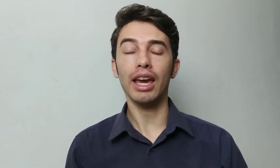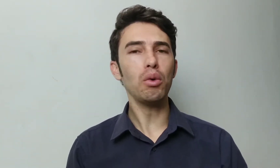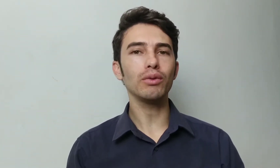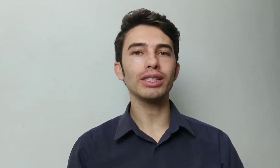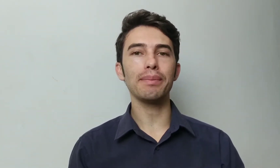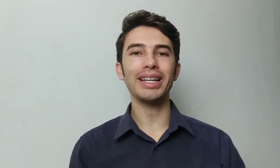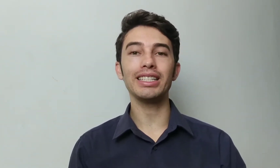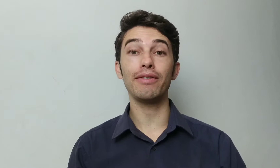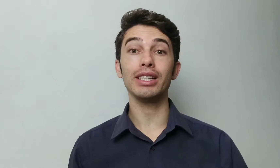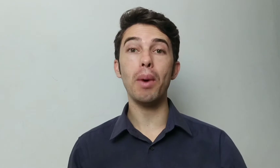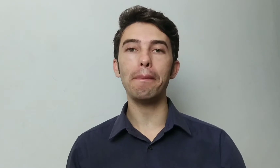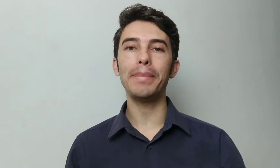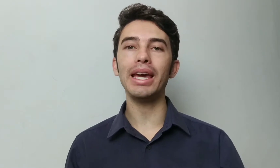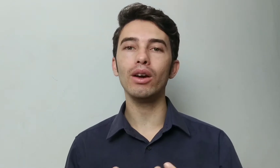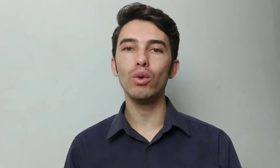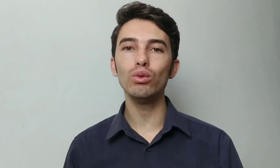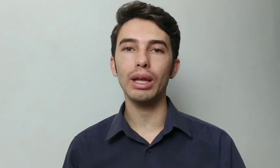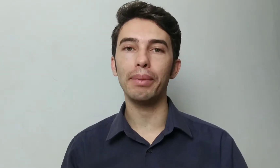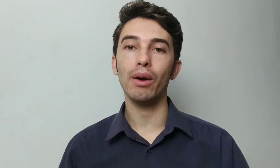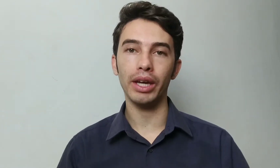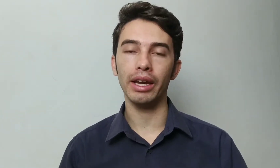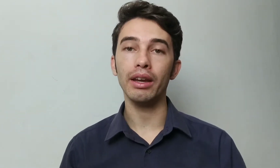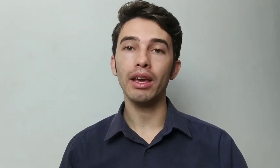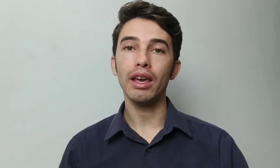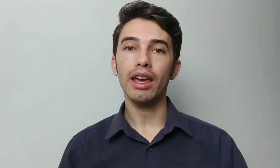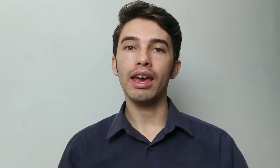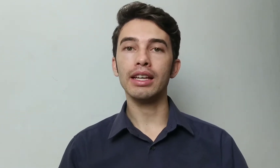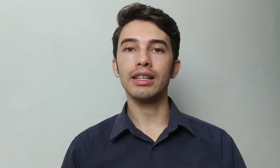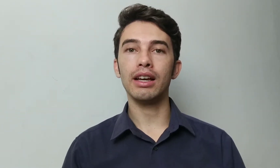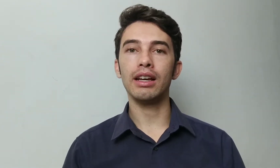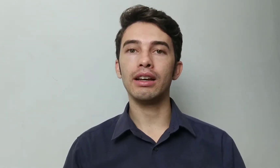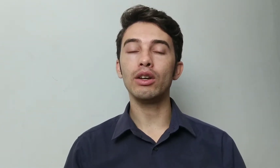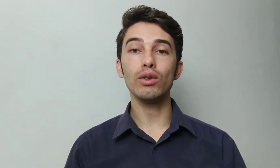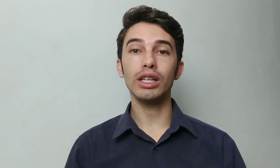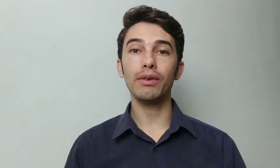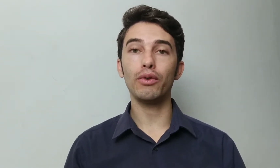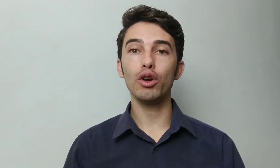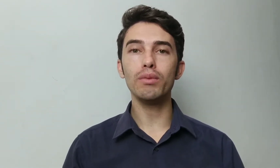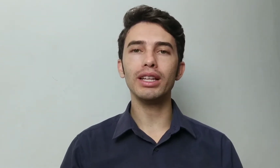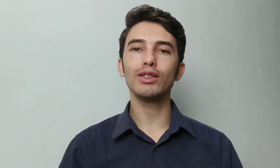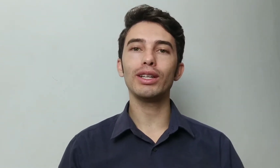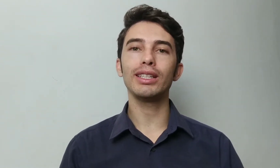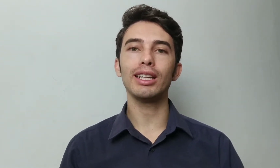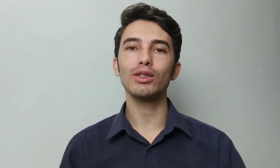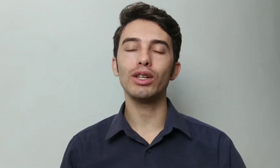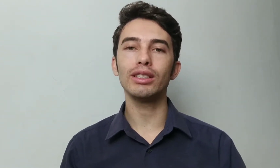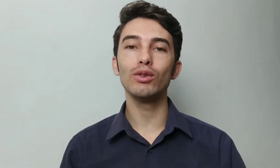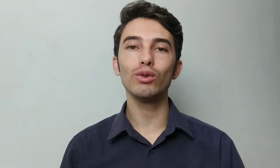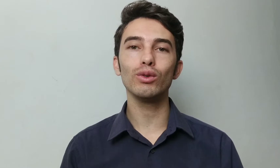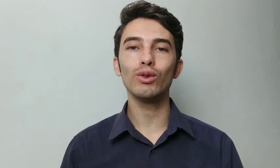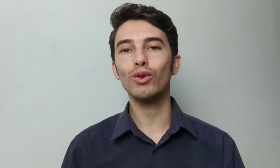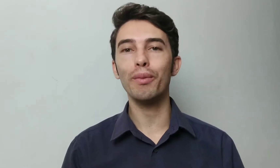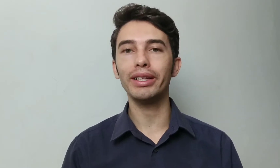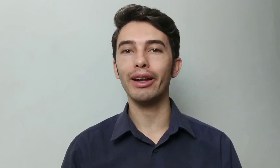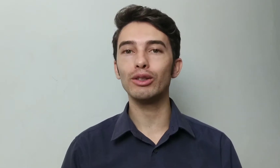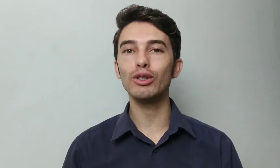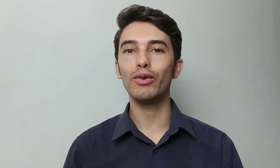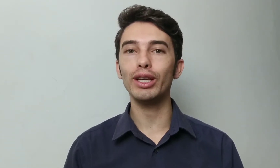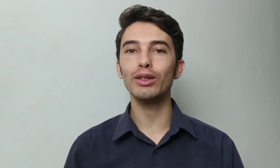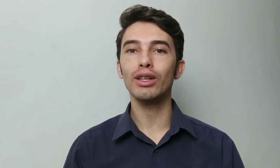quando você precisa fazer uma pergunta para alguém. Essa, inclusive, foi uma das solicitações dos comentários dos vídeos.